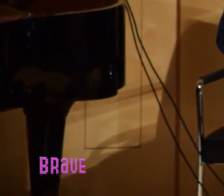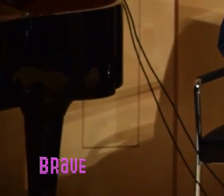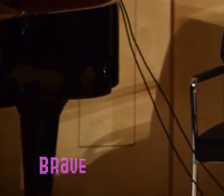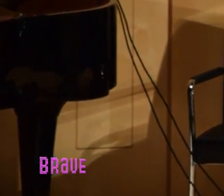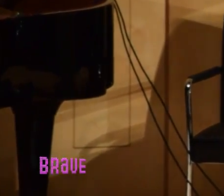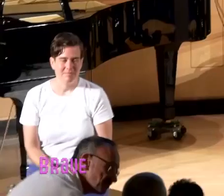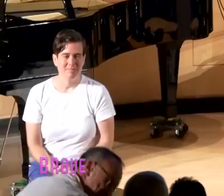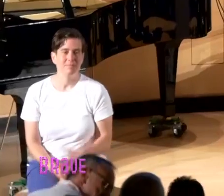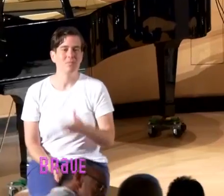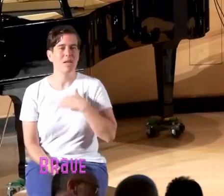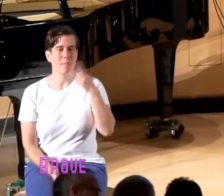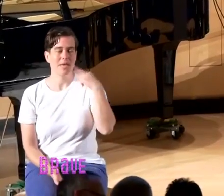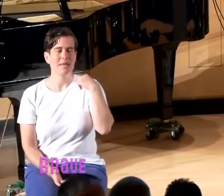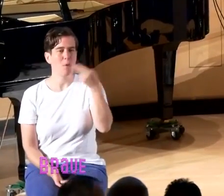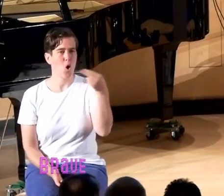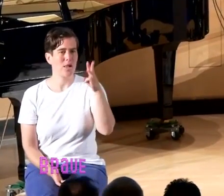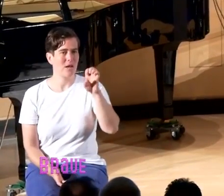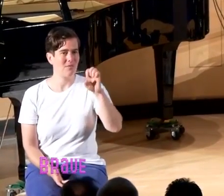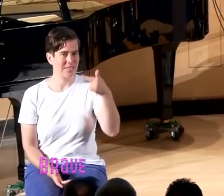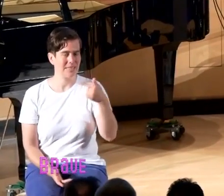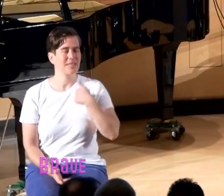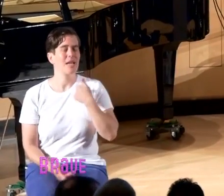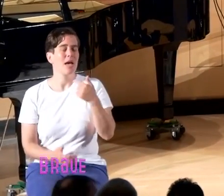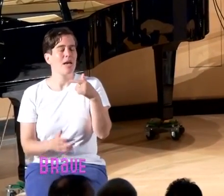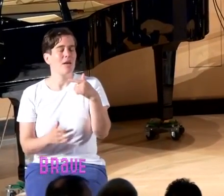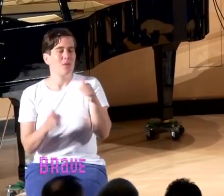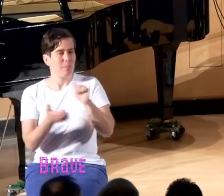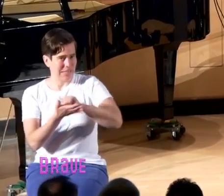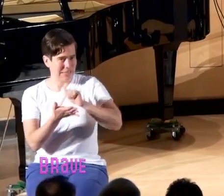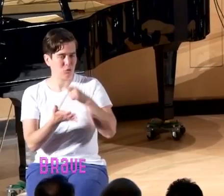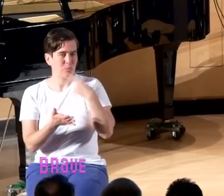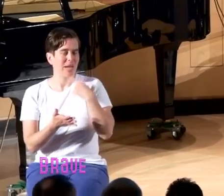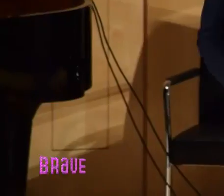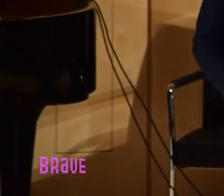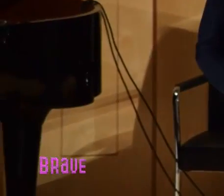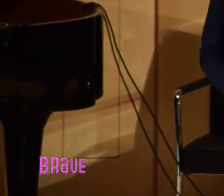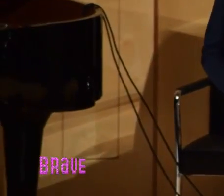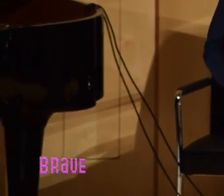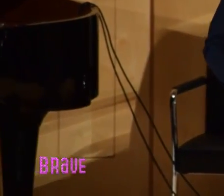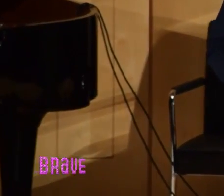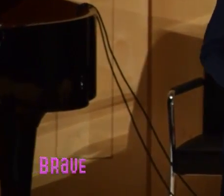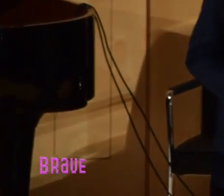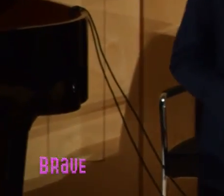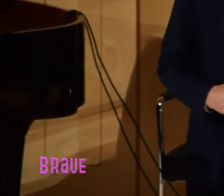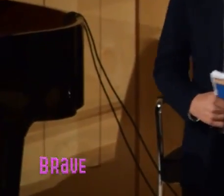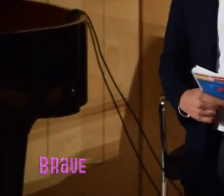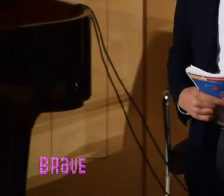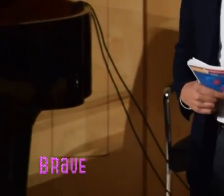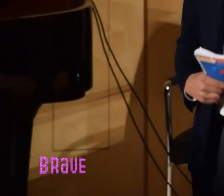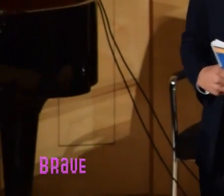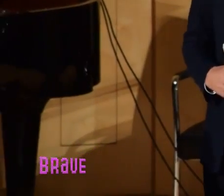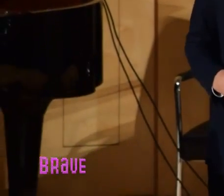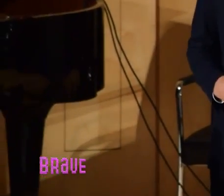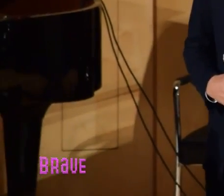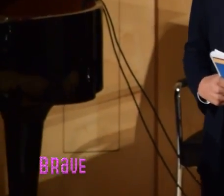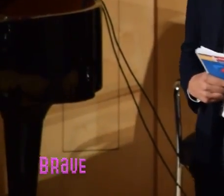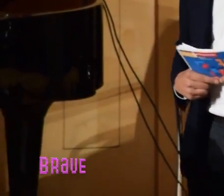Mein Name ist Holger Wicht, ich bin der Pressesprecher der Deutschen AIDS-Hilfe und ich darf wieder mal ausnahmsweise noch einmal durch die Eröffnung der